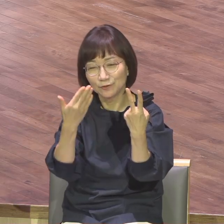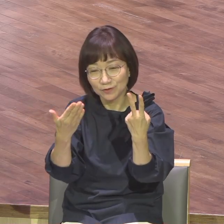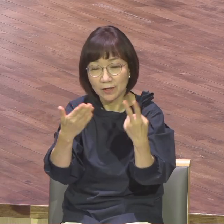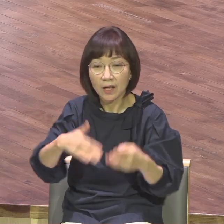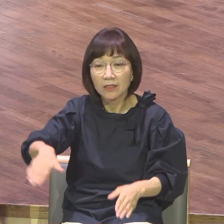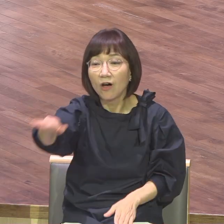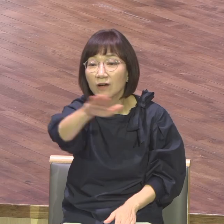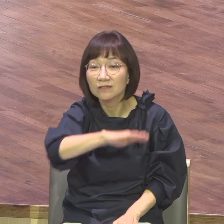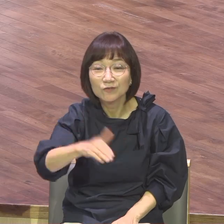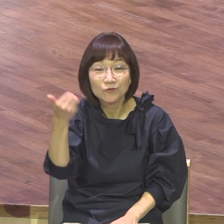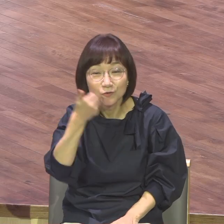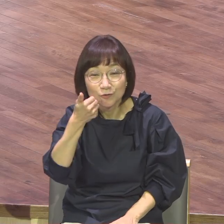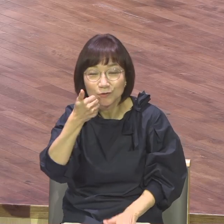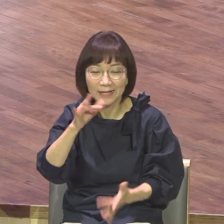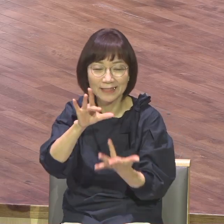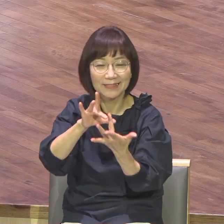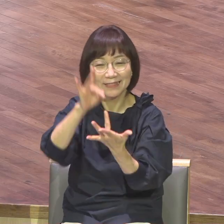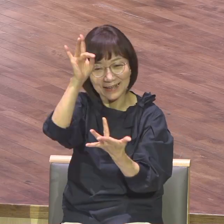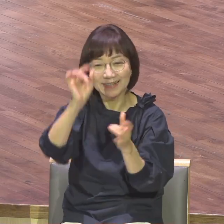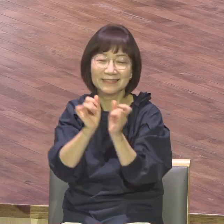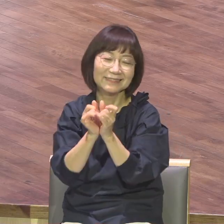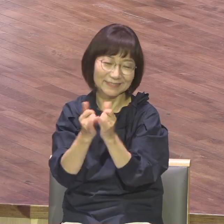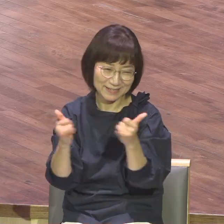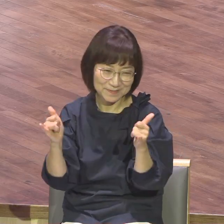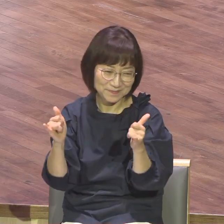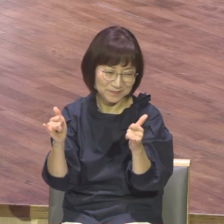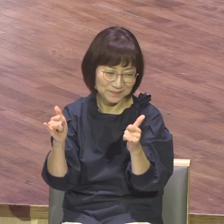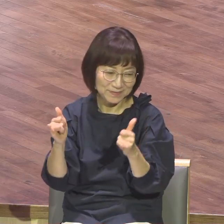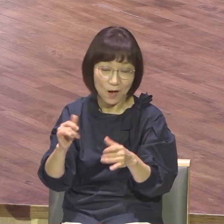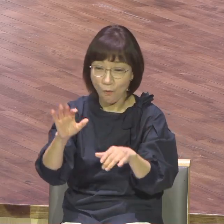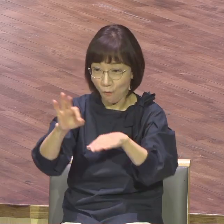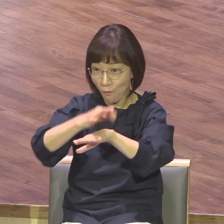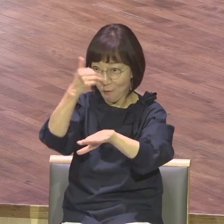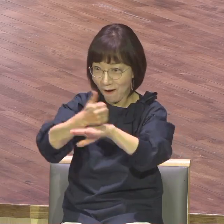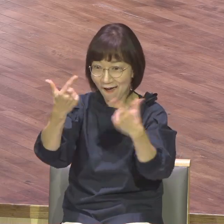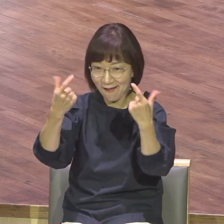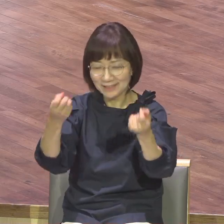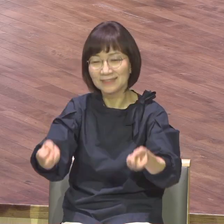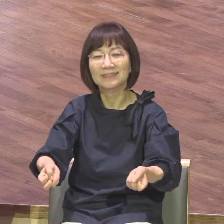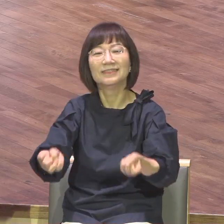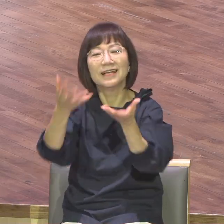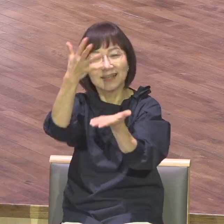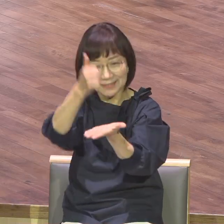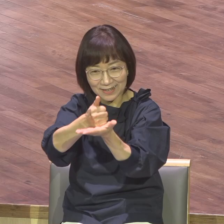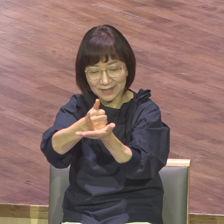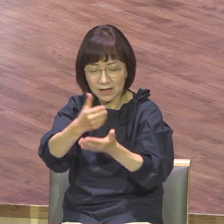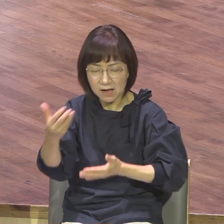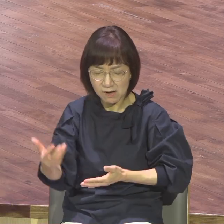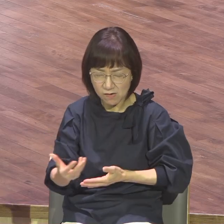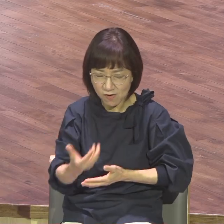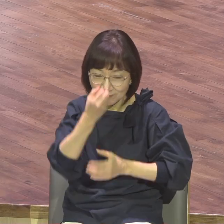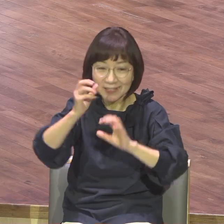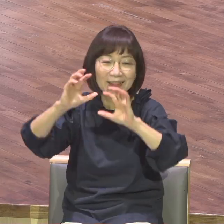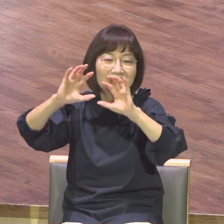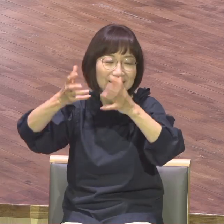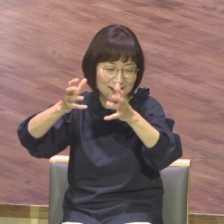너희는 택하신 족속이요, 뭐라 하세요? 왕같은 제사장이요, 거룩한